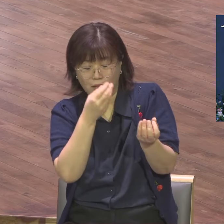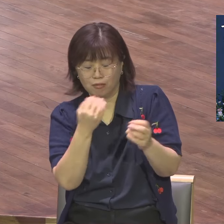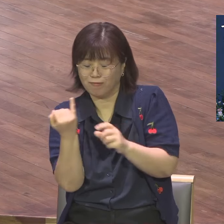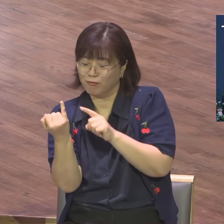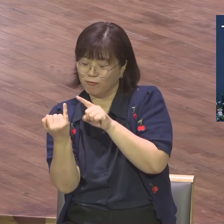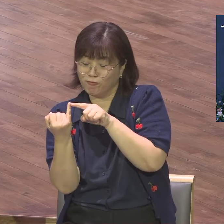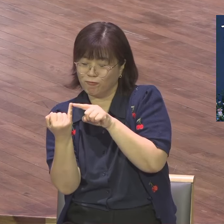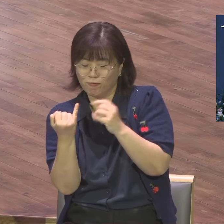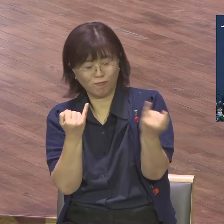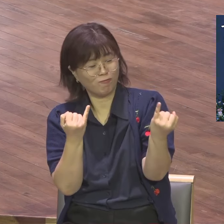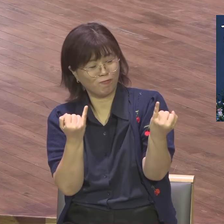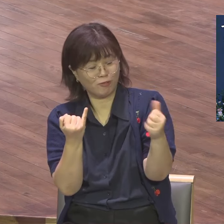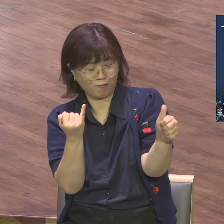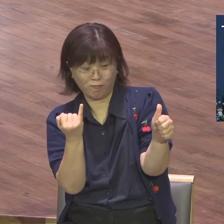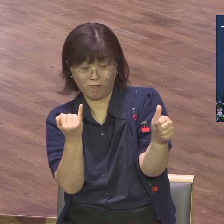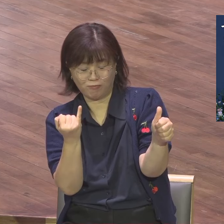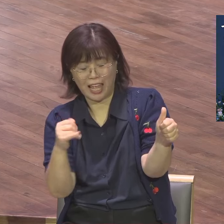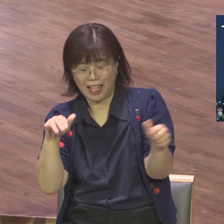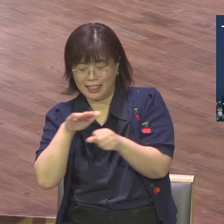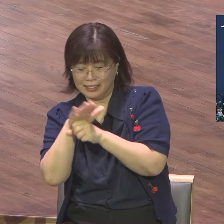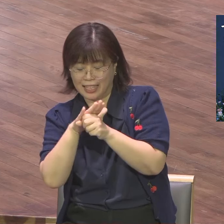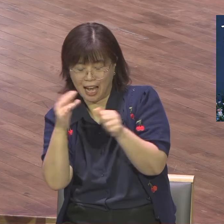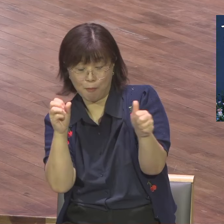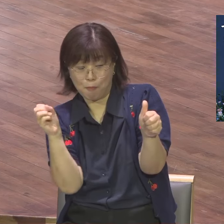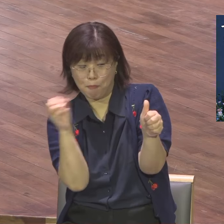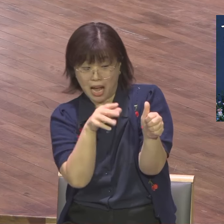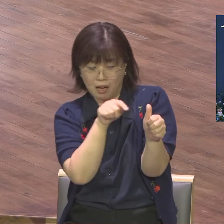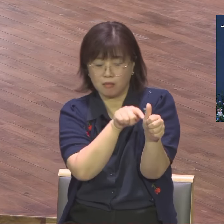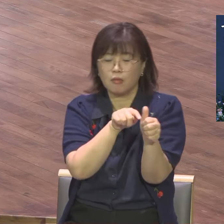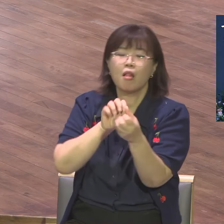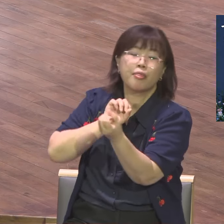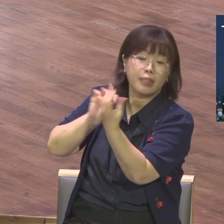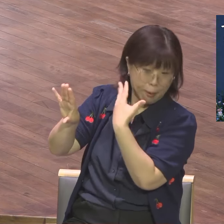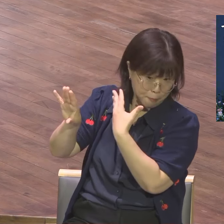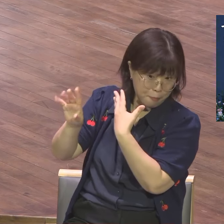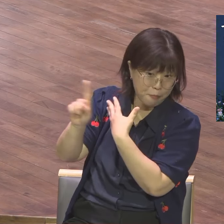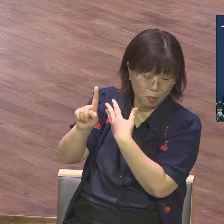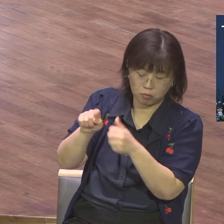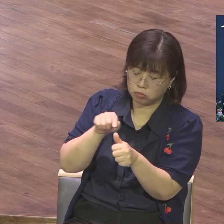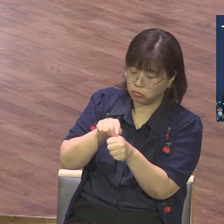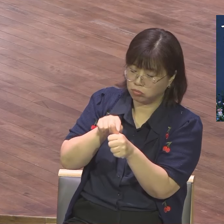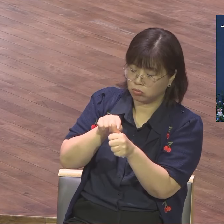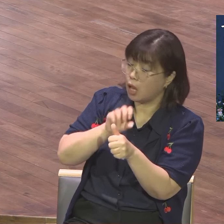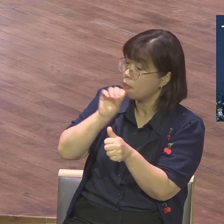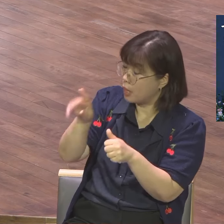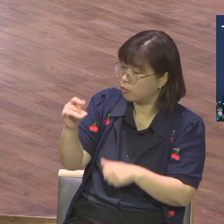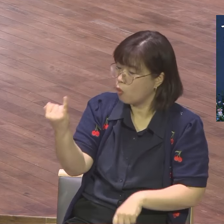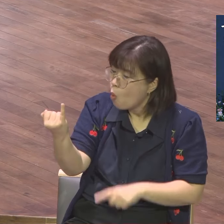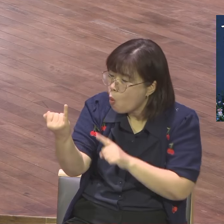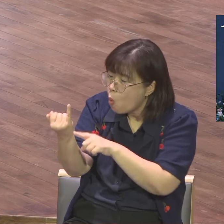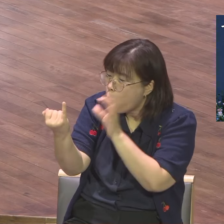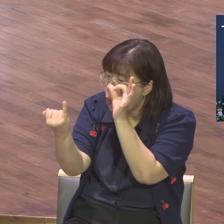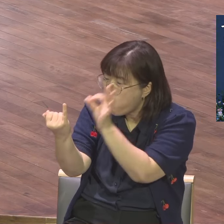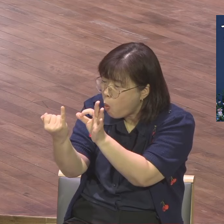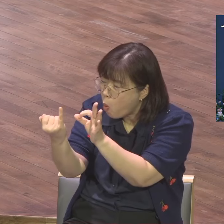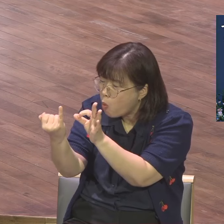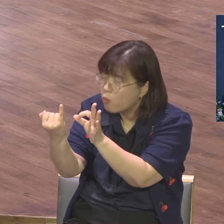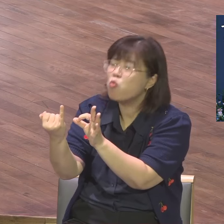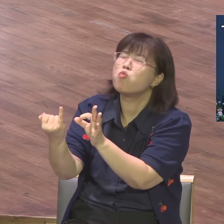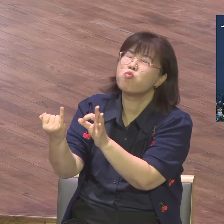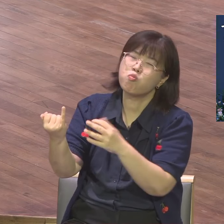힘든 사랑의 표현을 합니다. 여기서 술람미 여인이 바로 병거의 주마 같다고 표현하고 있습니다.